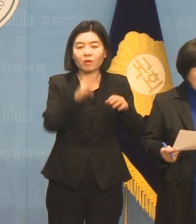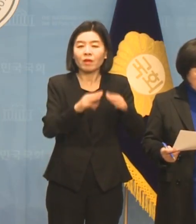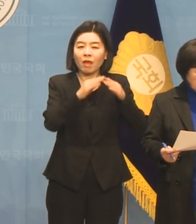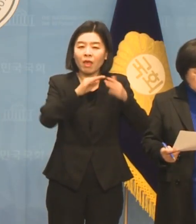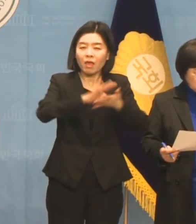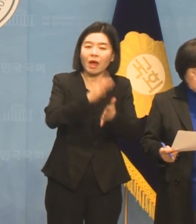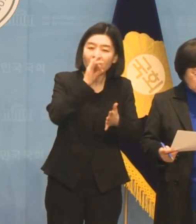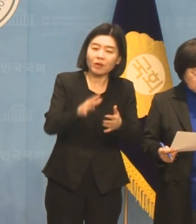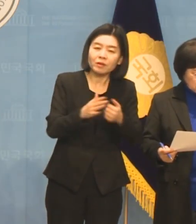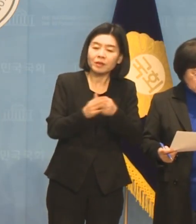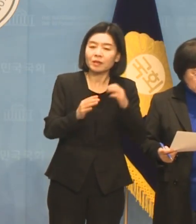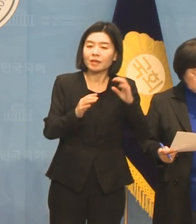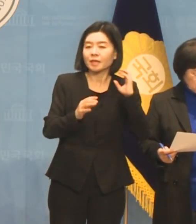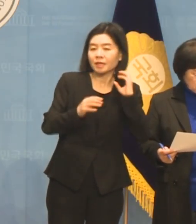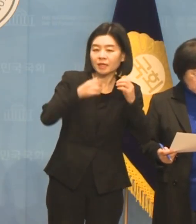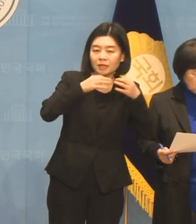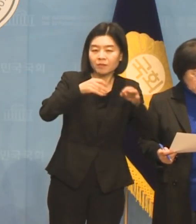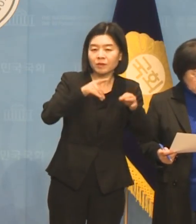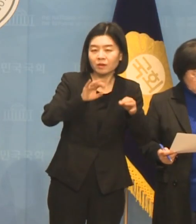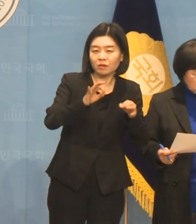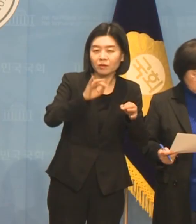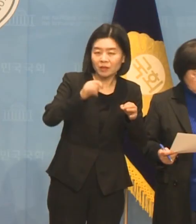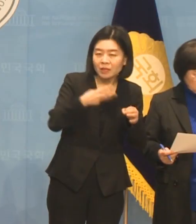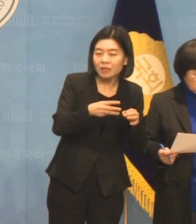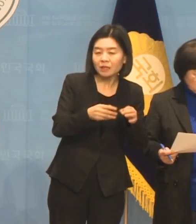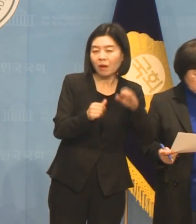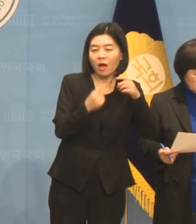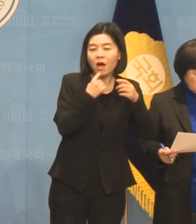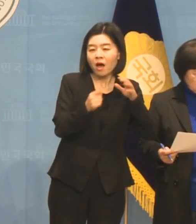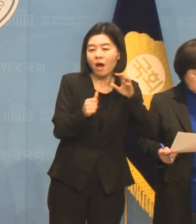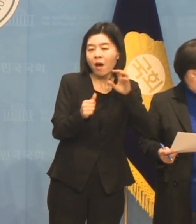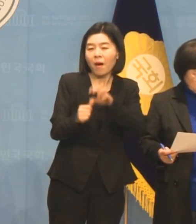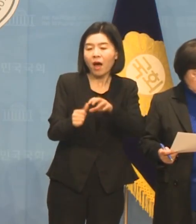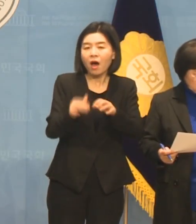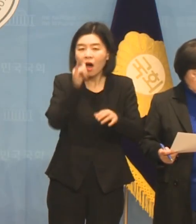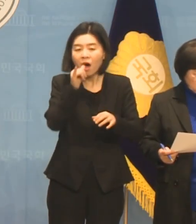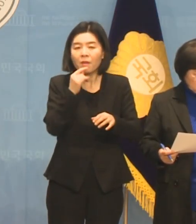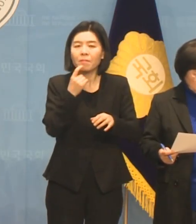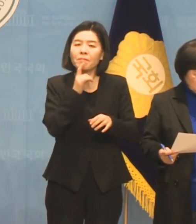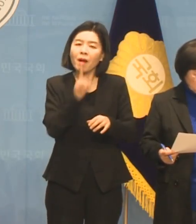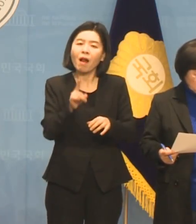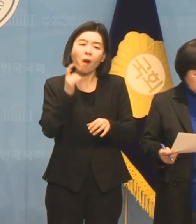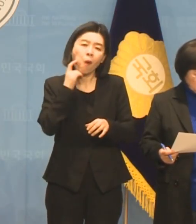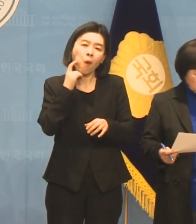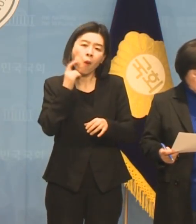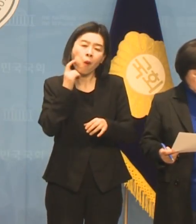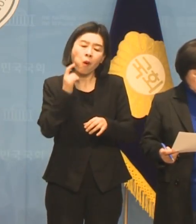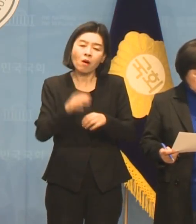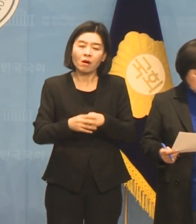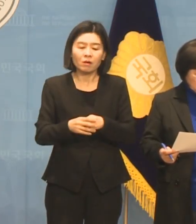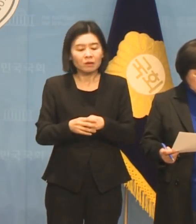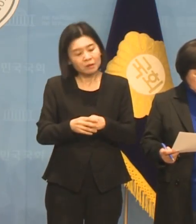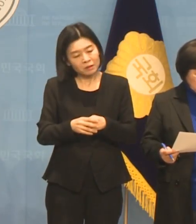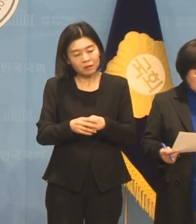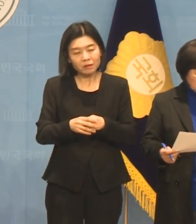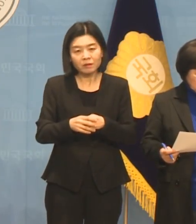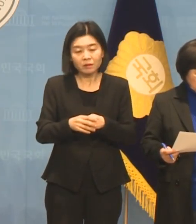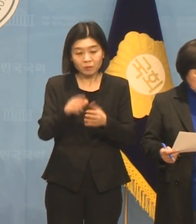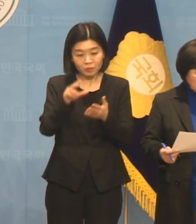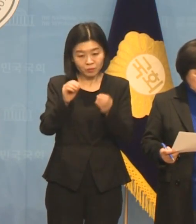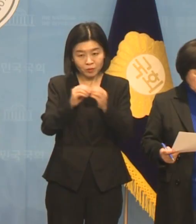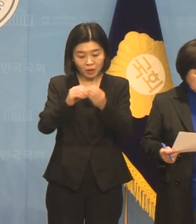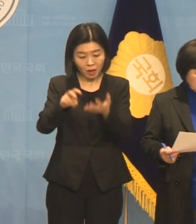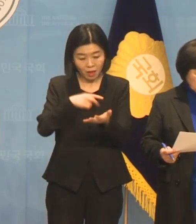허무맹랑한 허위 조작 정보가 담겨 있습니다. 참 읽기도 불편하고 힘듭니다. 문자